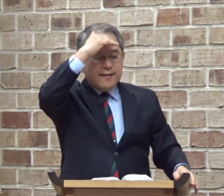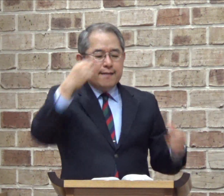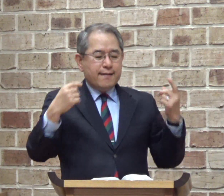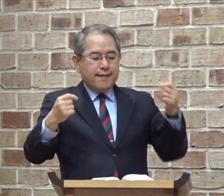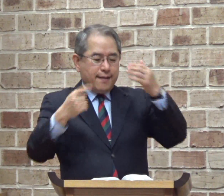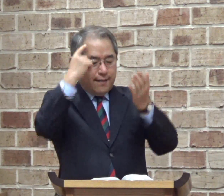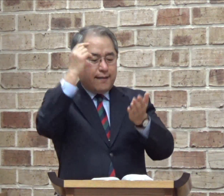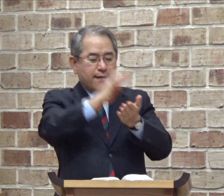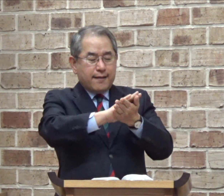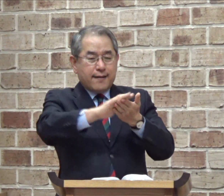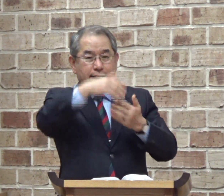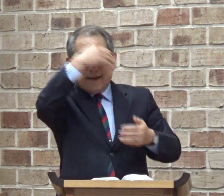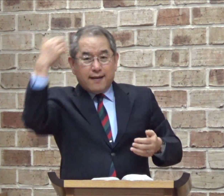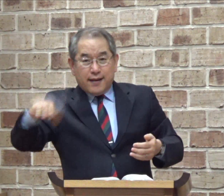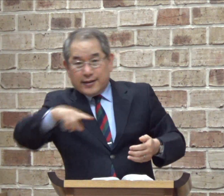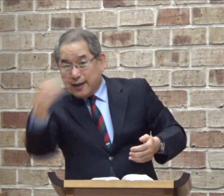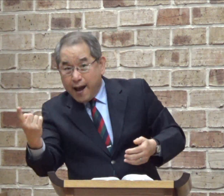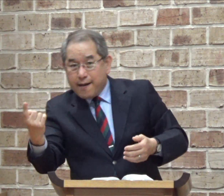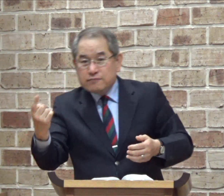이 교회는 여러 가지 시험과 환난을 당했습니다.